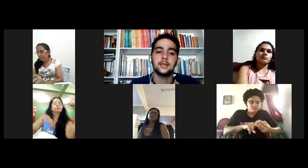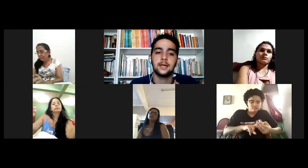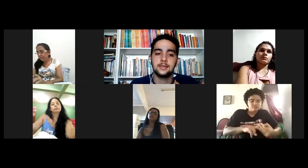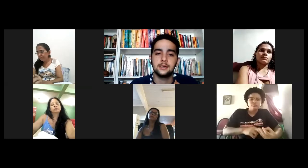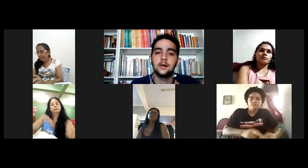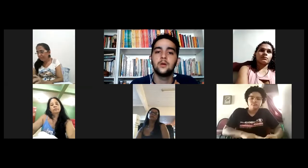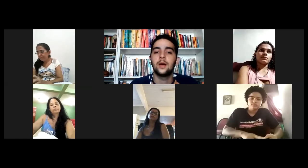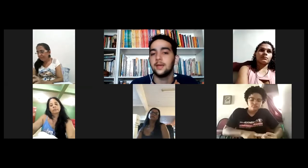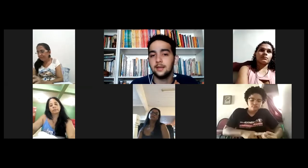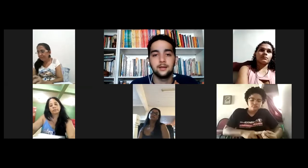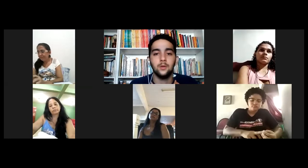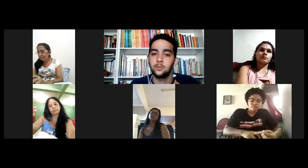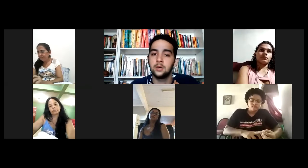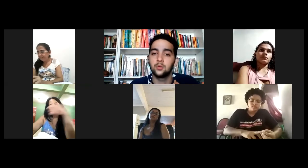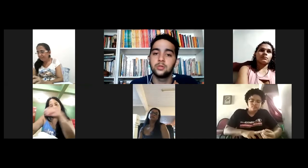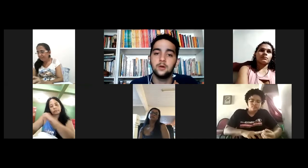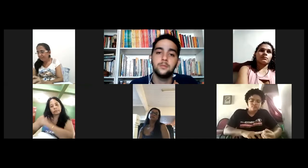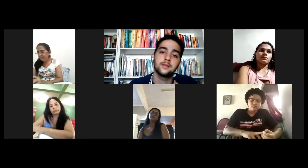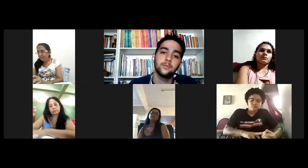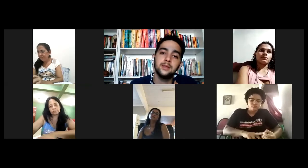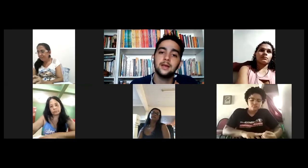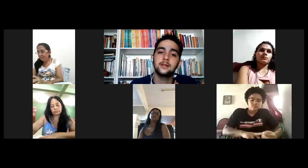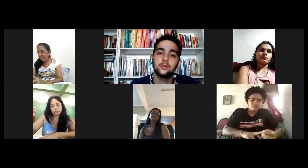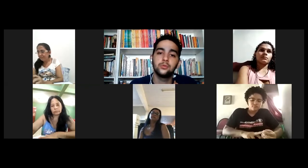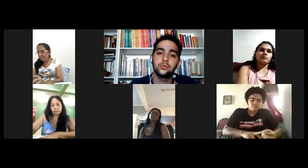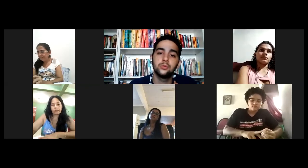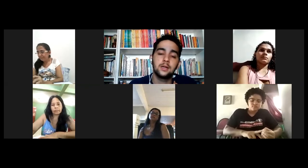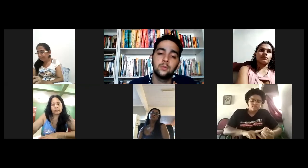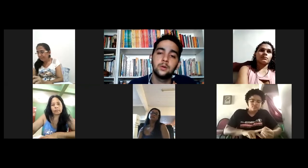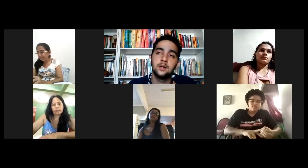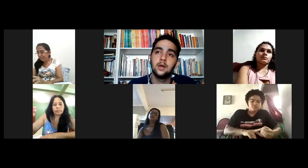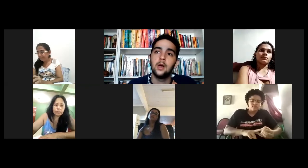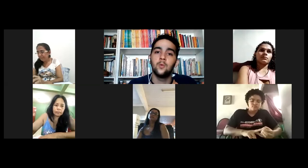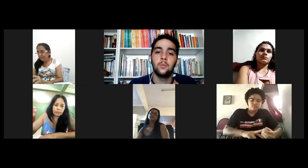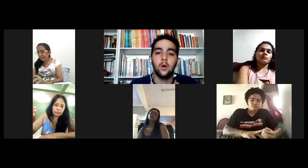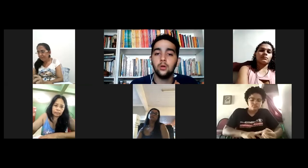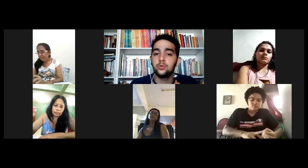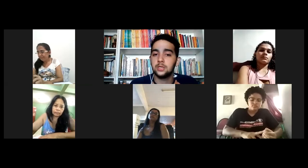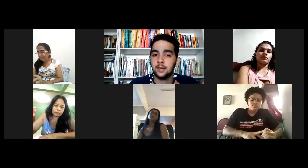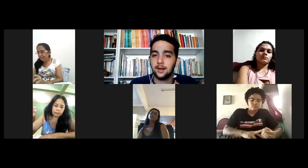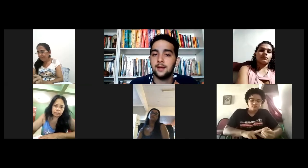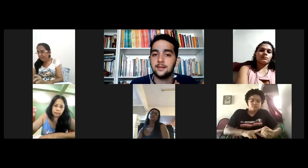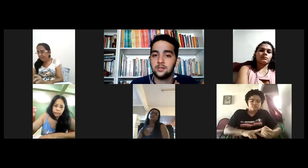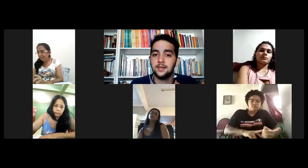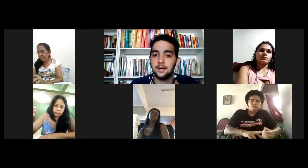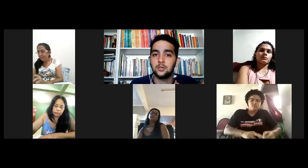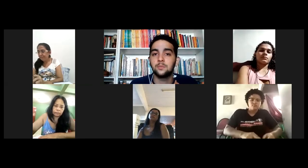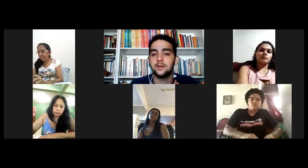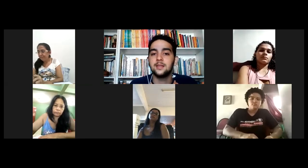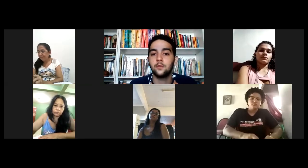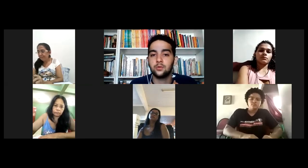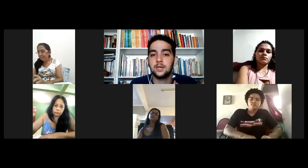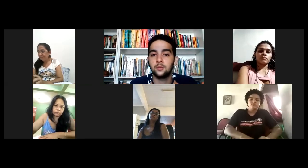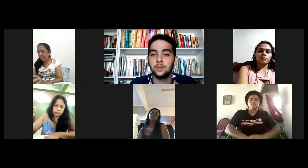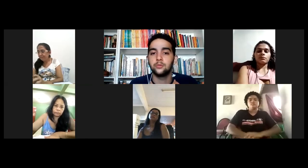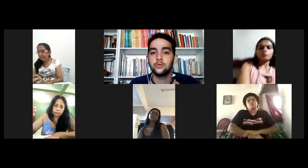de integração. Ainda não era uma inclusão, mas era uma integração dos surdos, era um modo de integrar eles à sociedade, mas